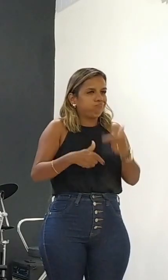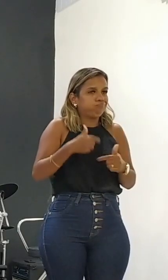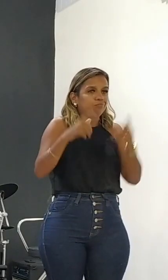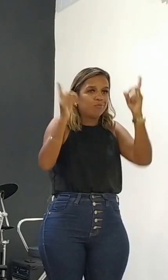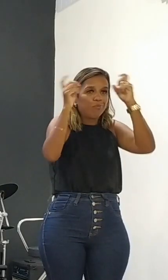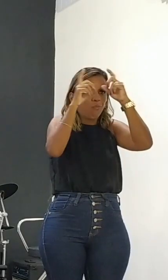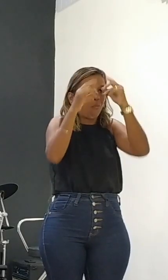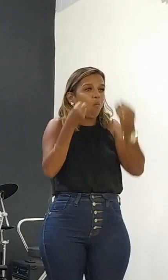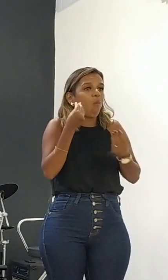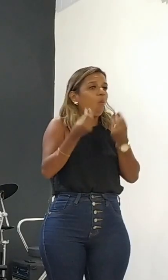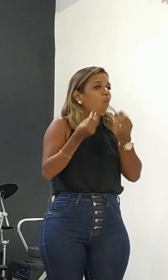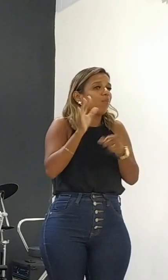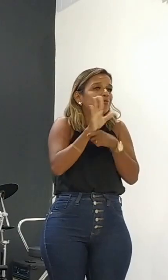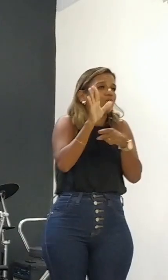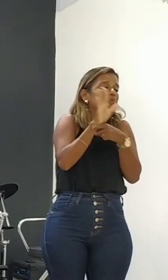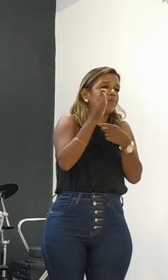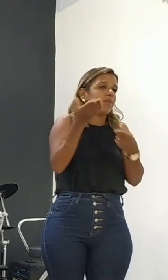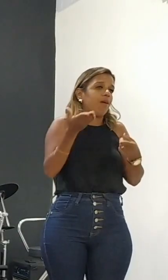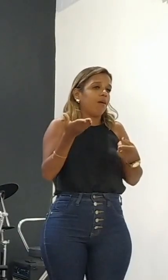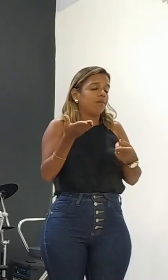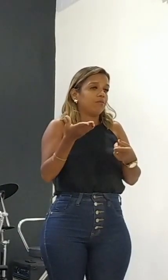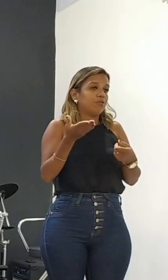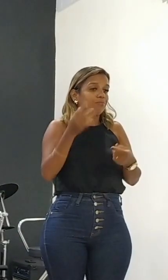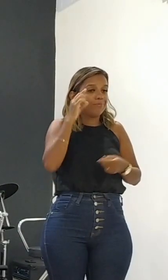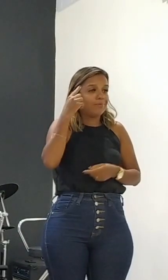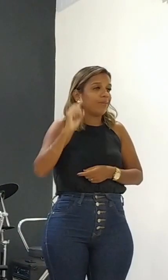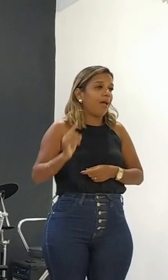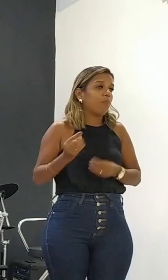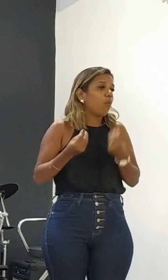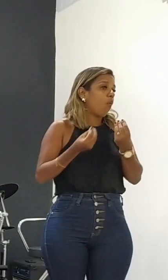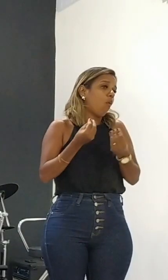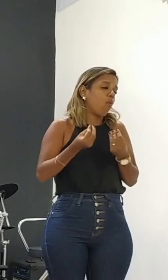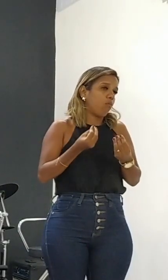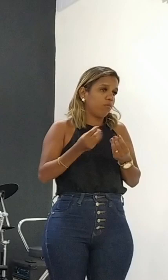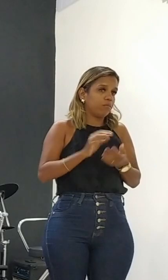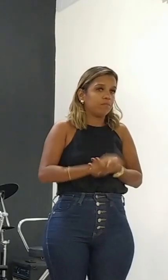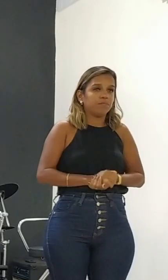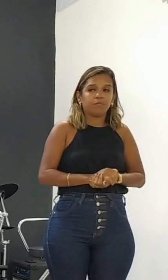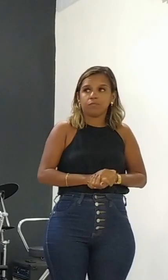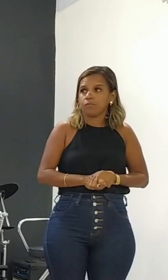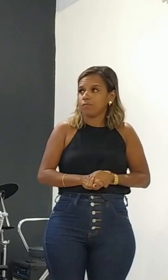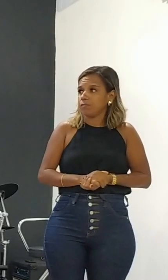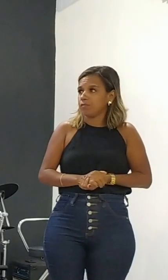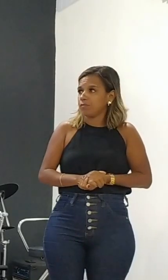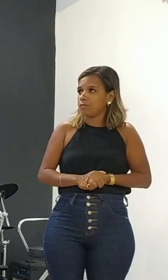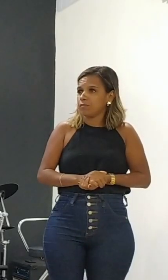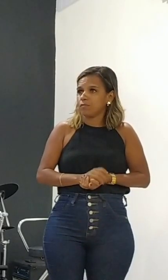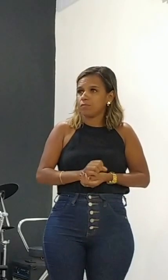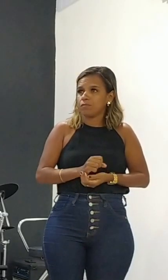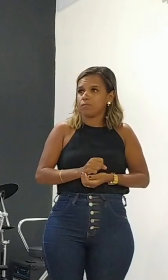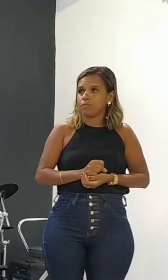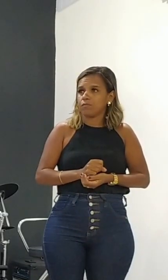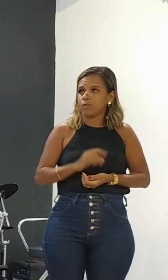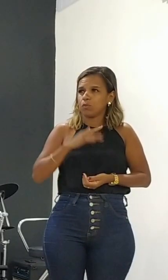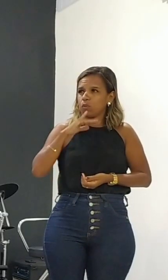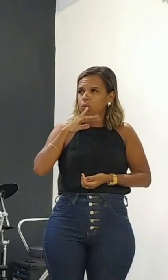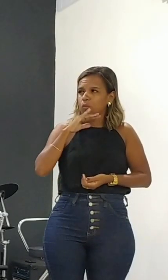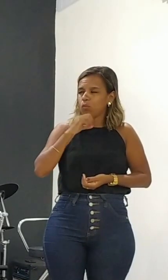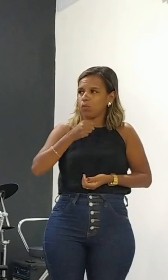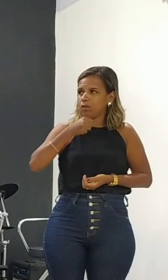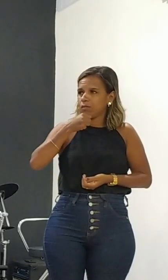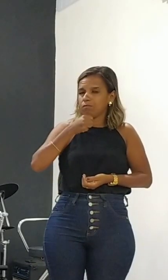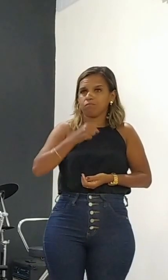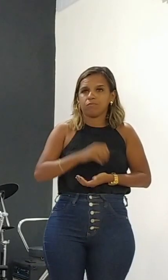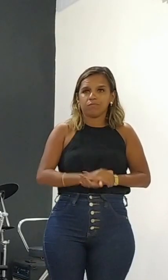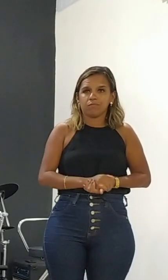vezes a gente não sabe o que vai fazer para poder ajudar, né? O som agora ficou fechado, não sei por que ficou assim. Dá para